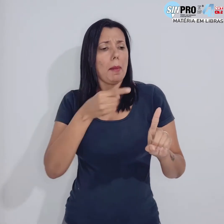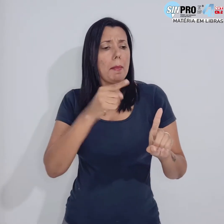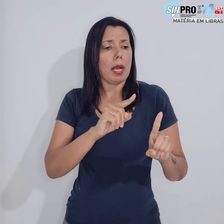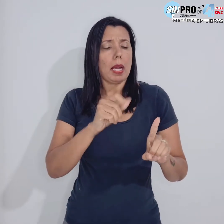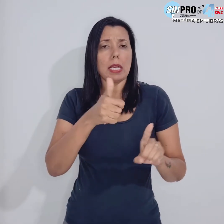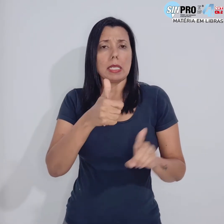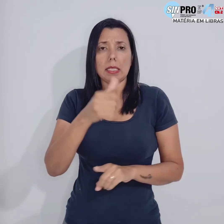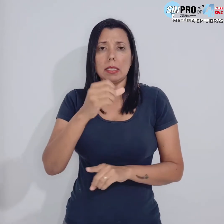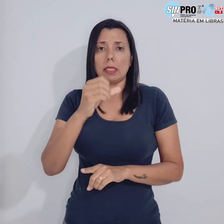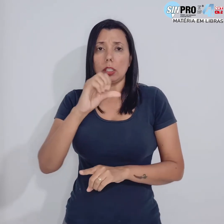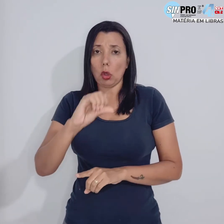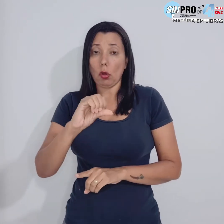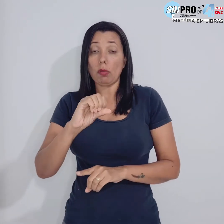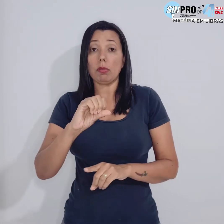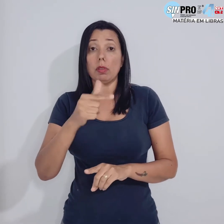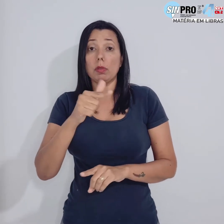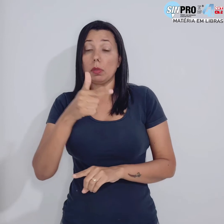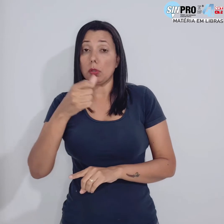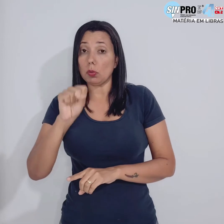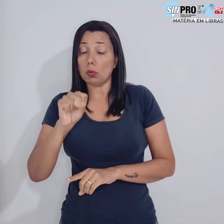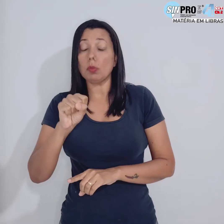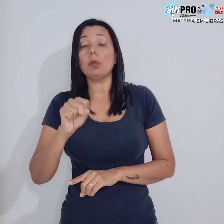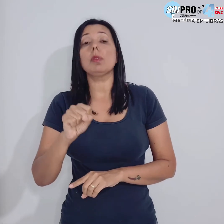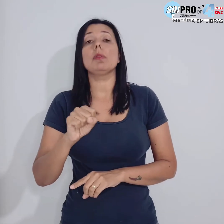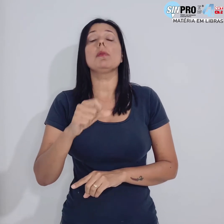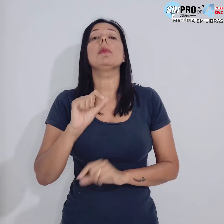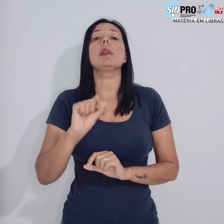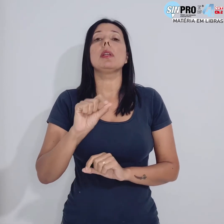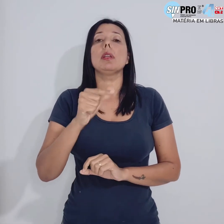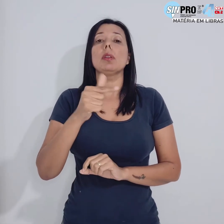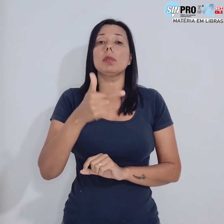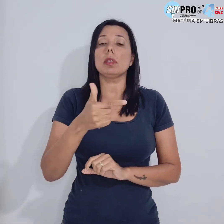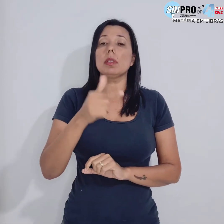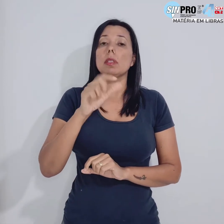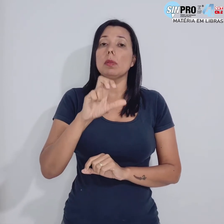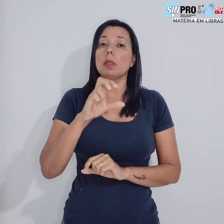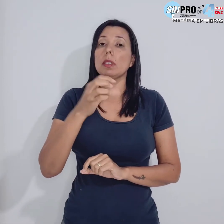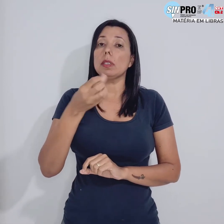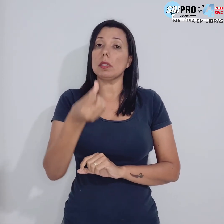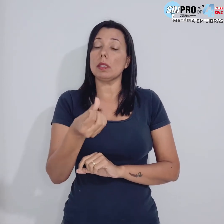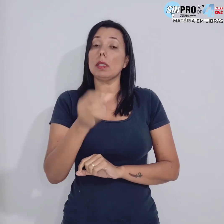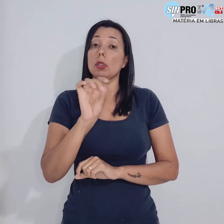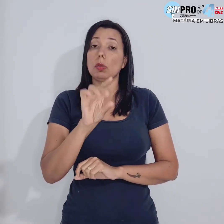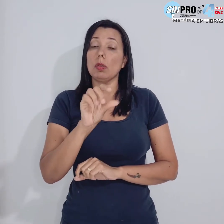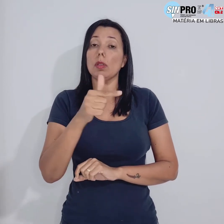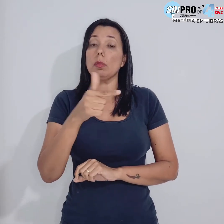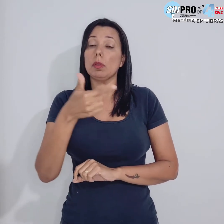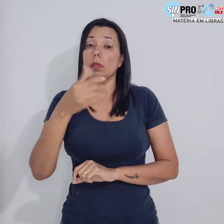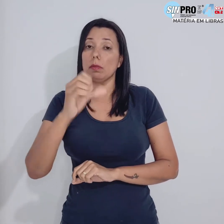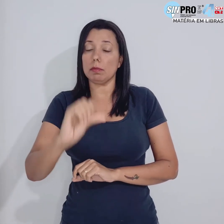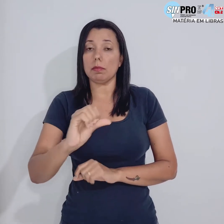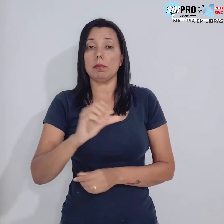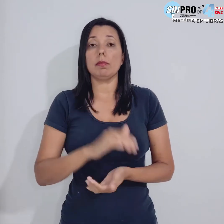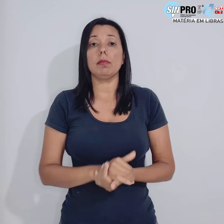passaram de 109 casos em 2018 para 256 só em 2019,